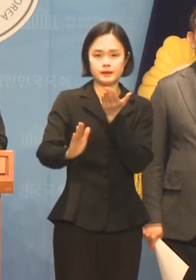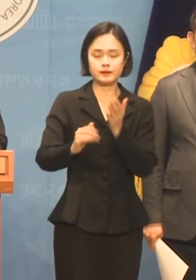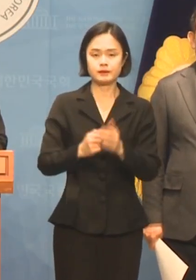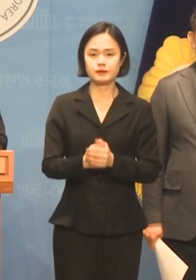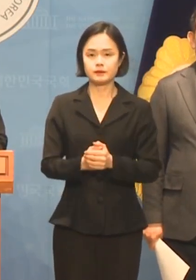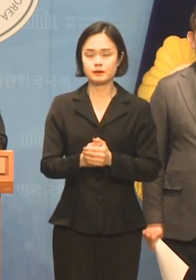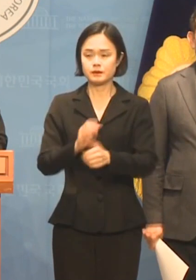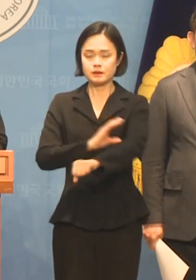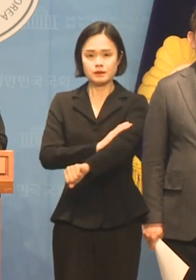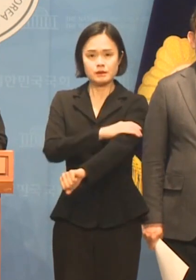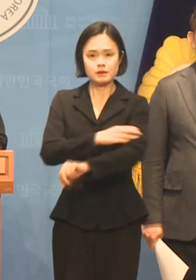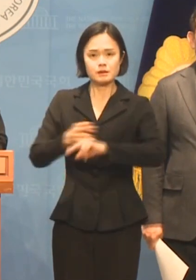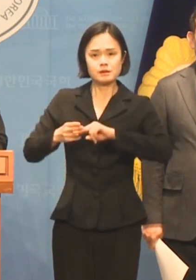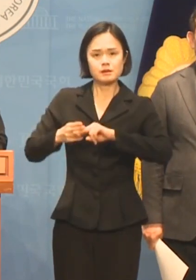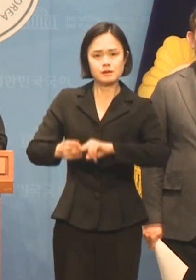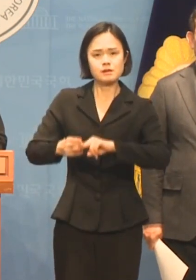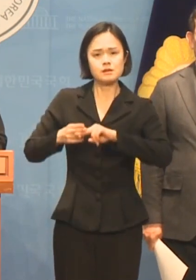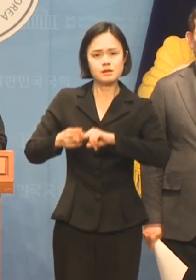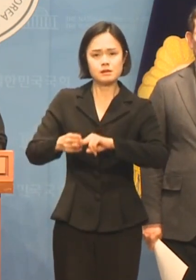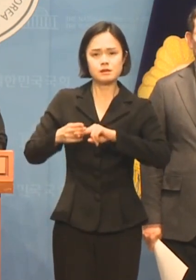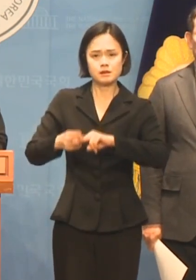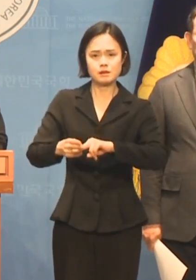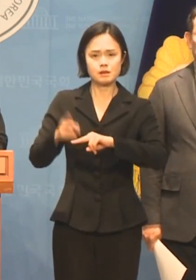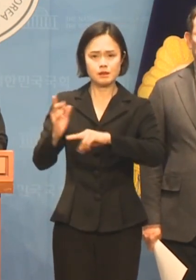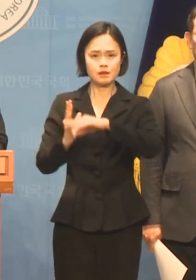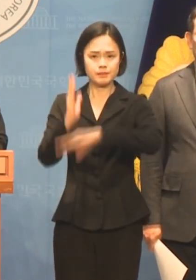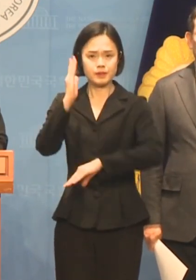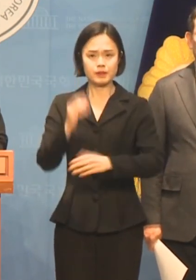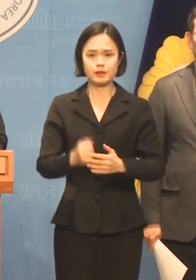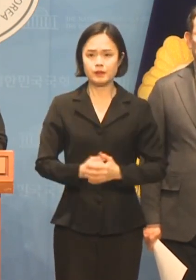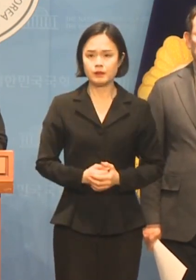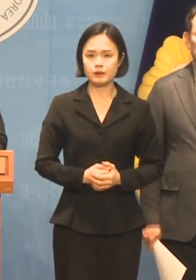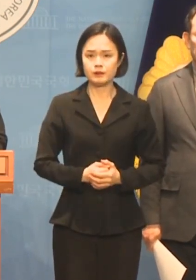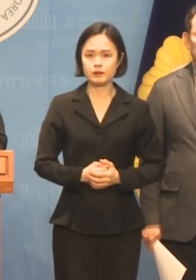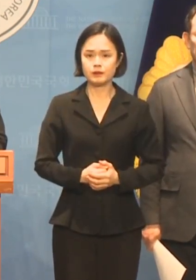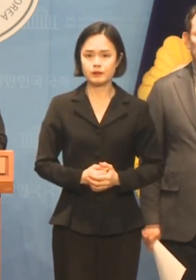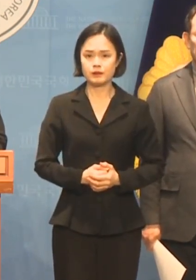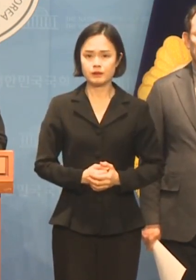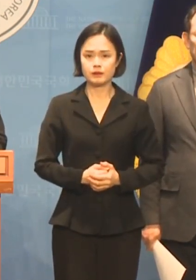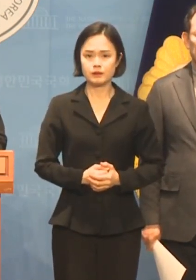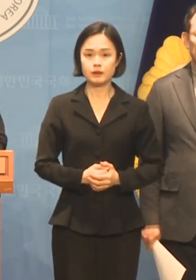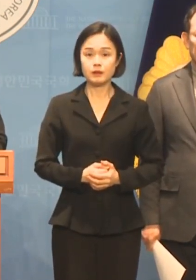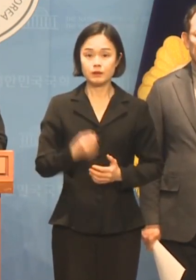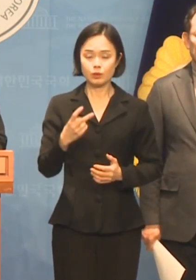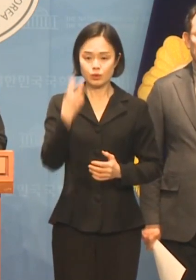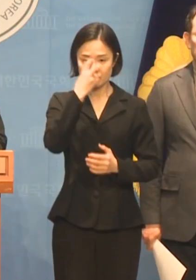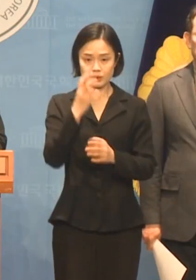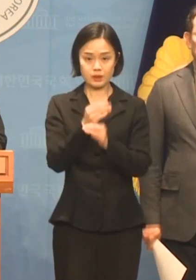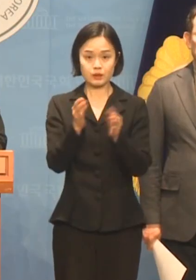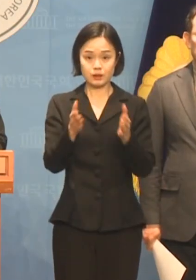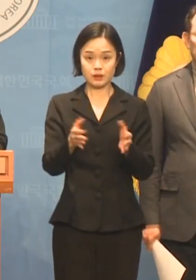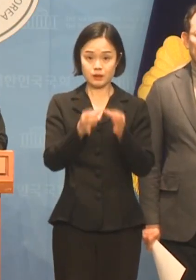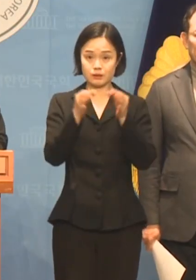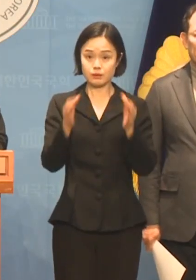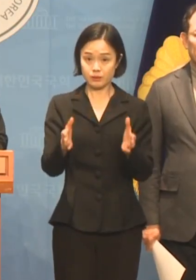폭력적인 직권의 남용입니다. 또한 이 기간 동안 더불어민주당에 의해